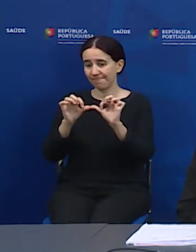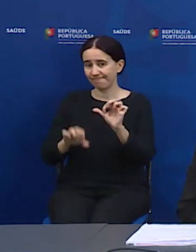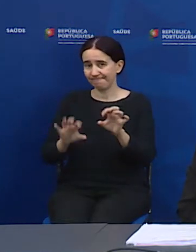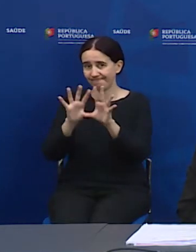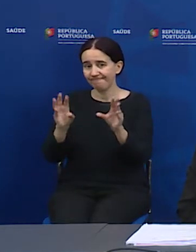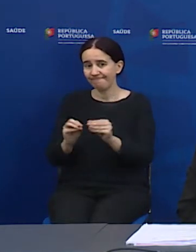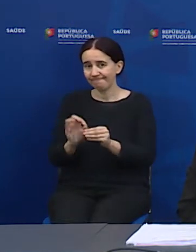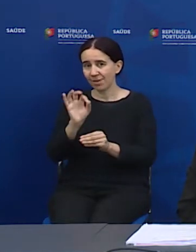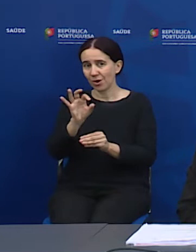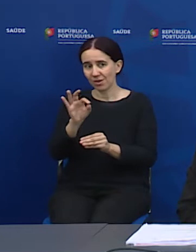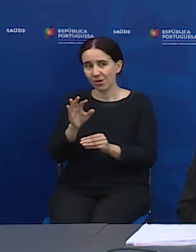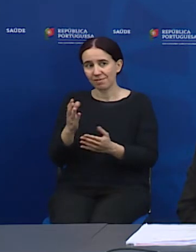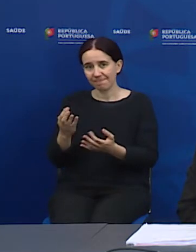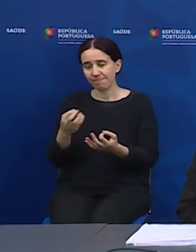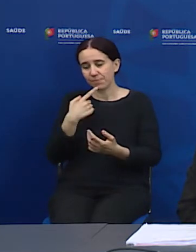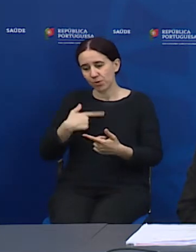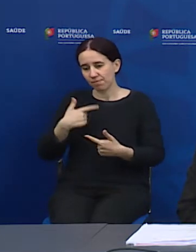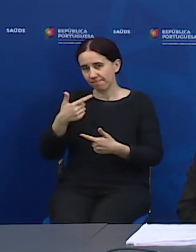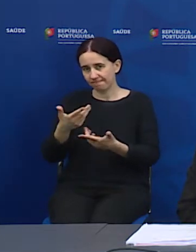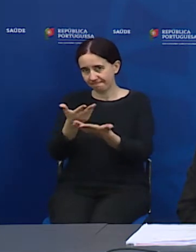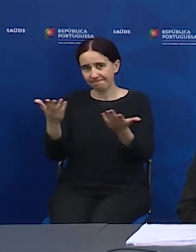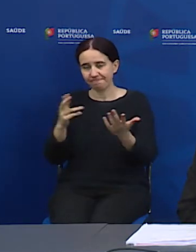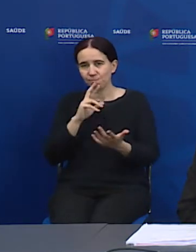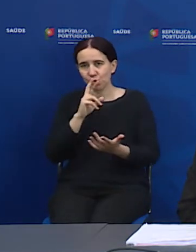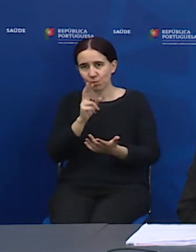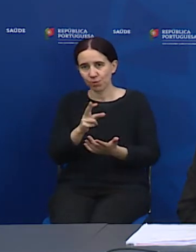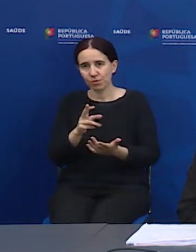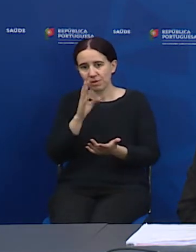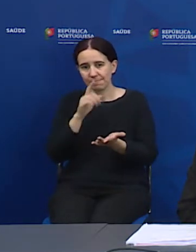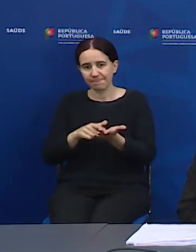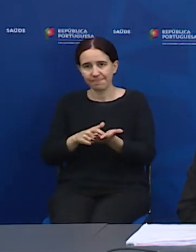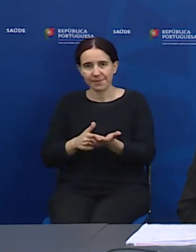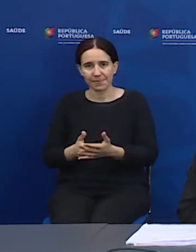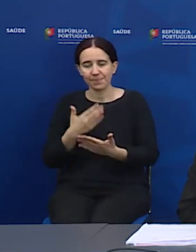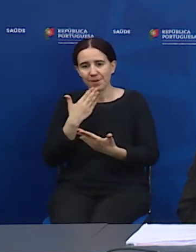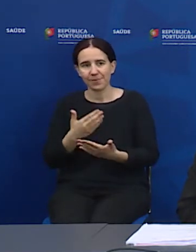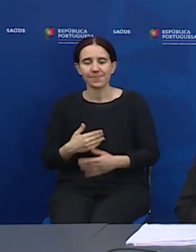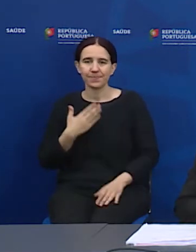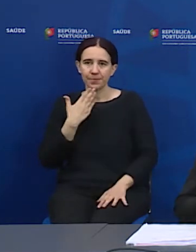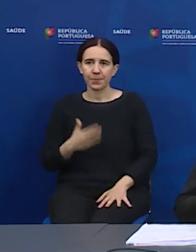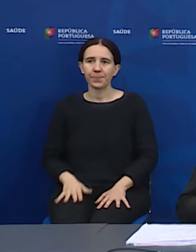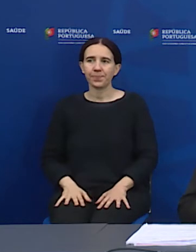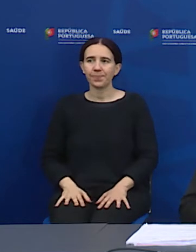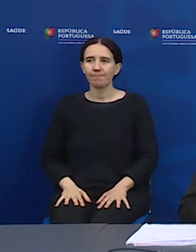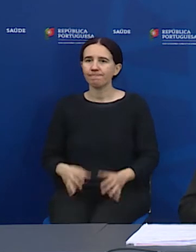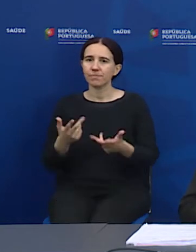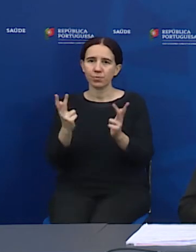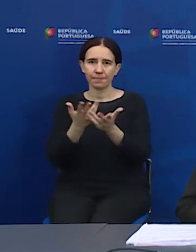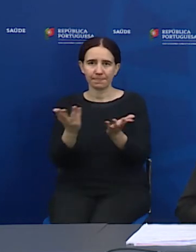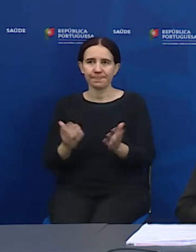estas as notas que se impõe pela suavemente as perguntas serão respondidas se for caso disso pegar ele fica